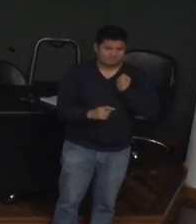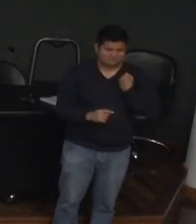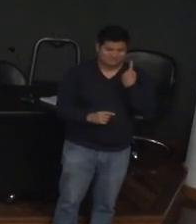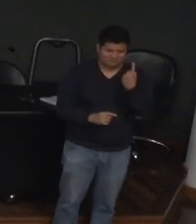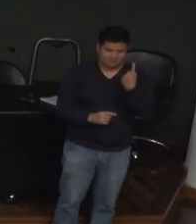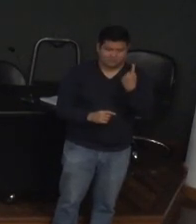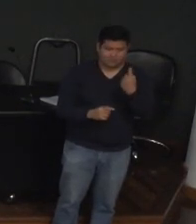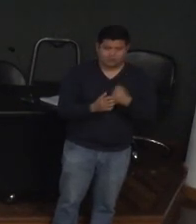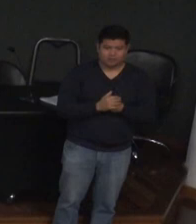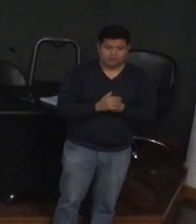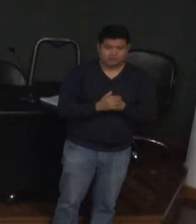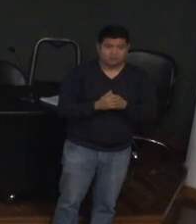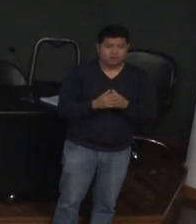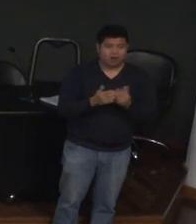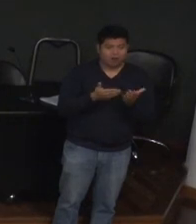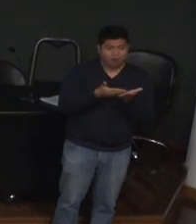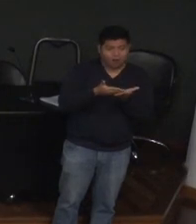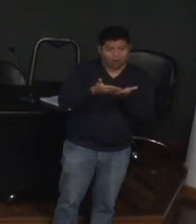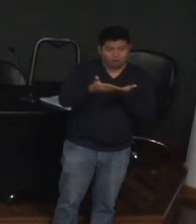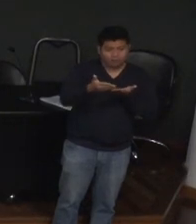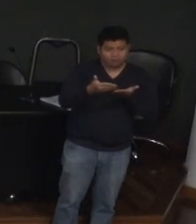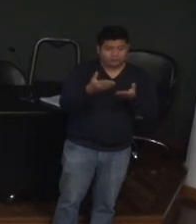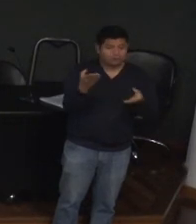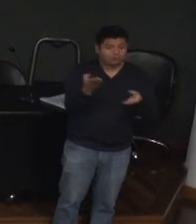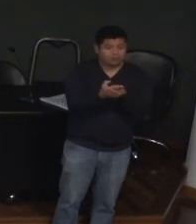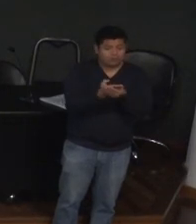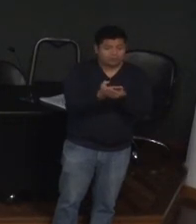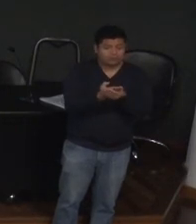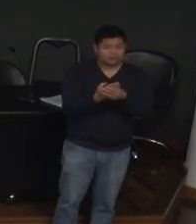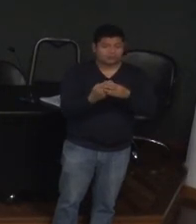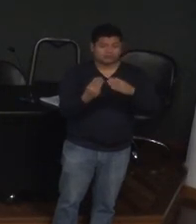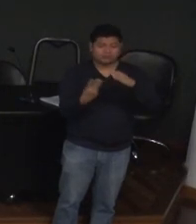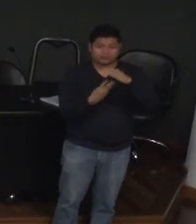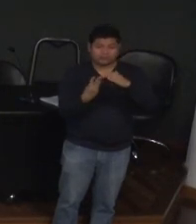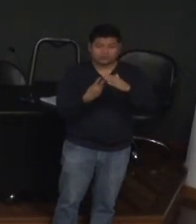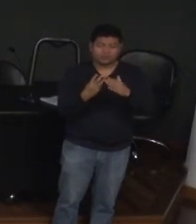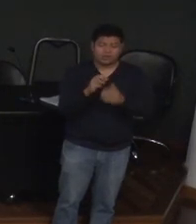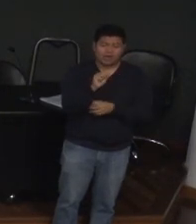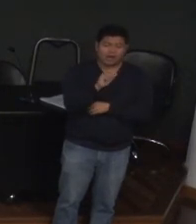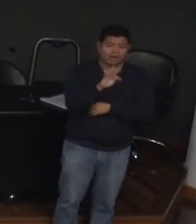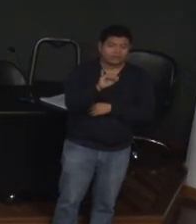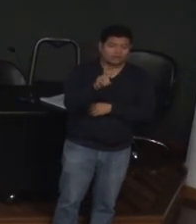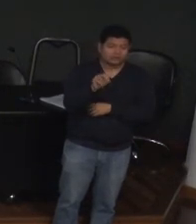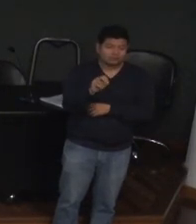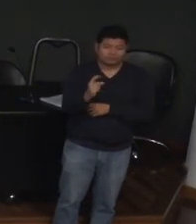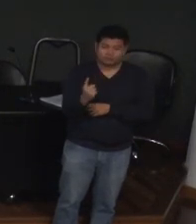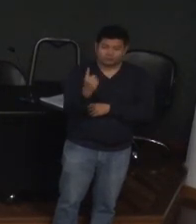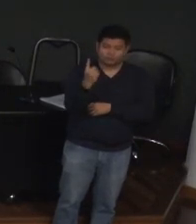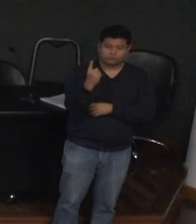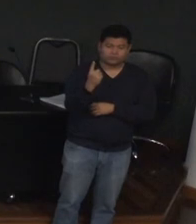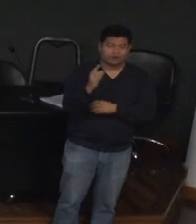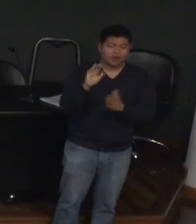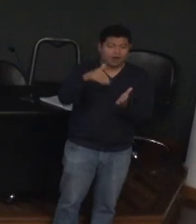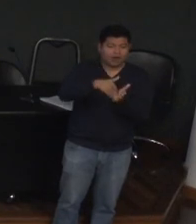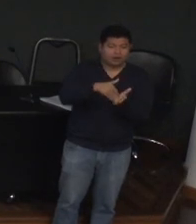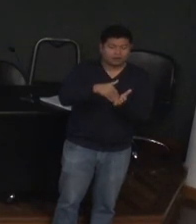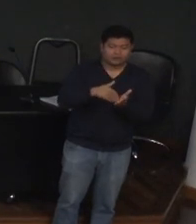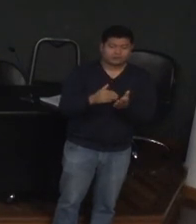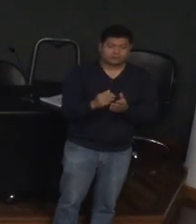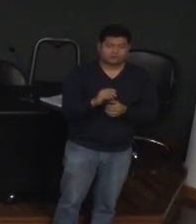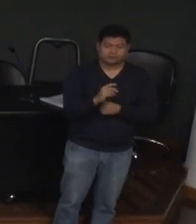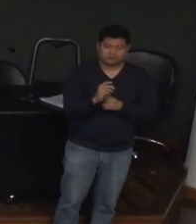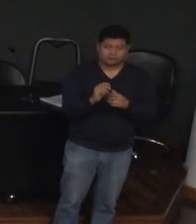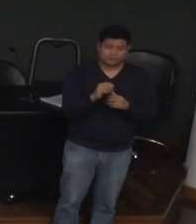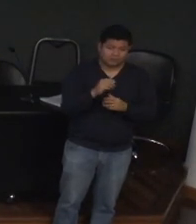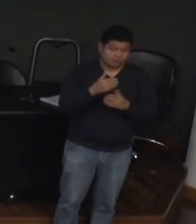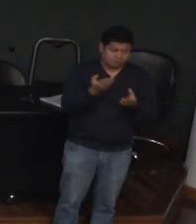vai mapear desde o processo terceiro ativo 1 até o processo ativo terceiro 100,